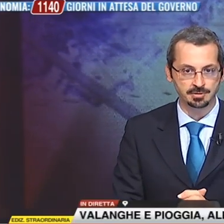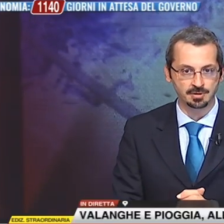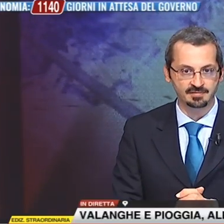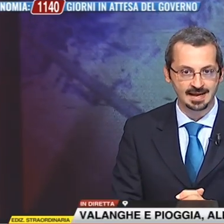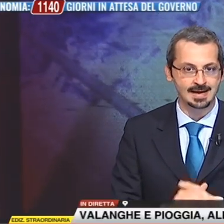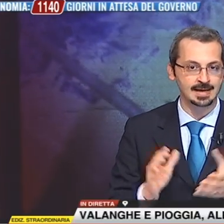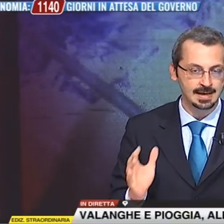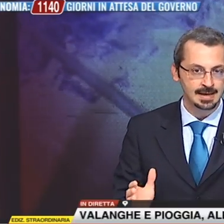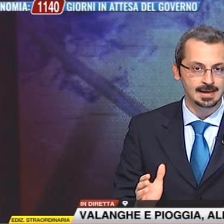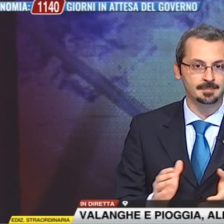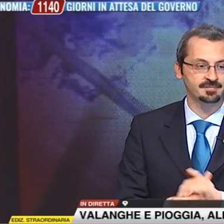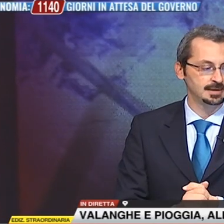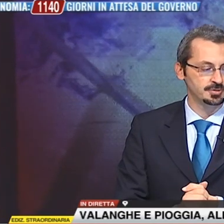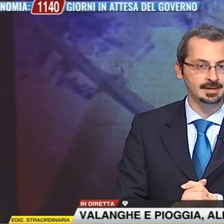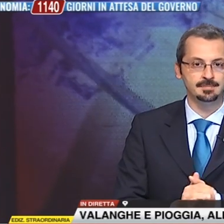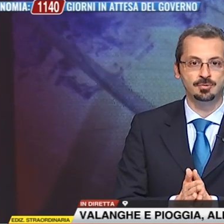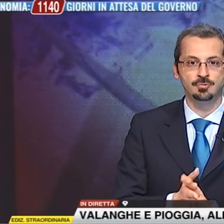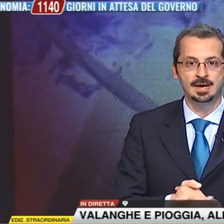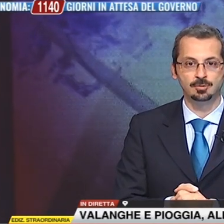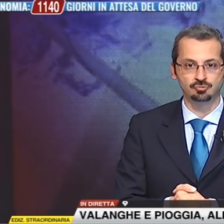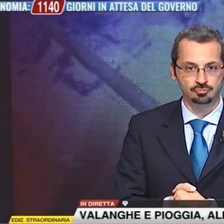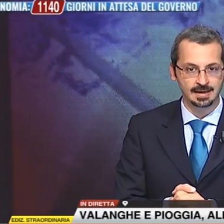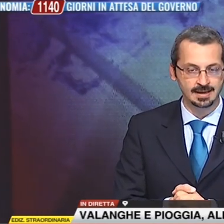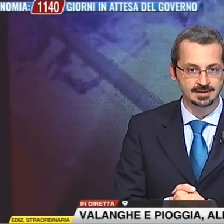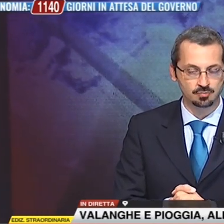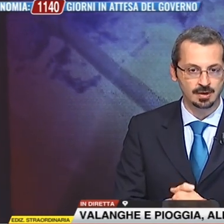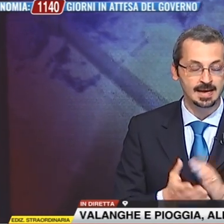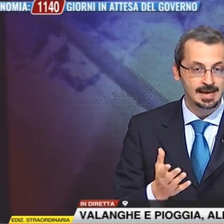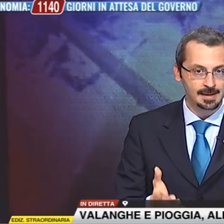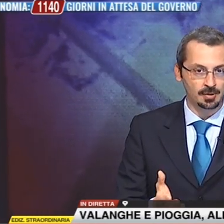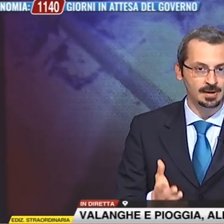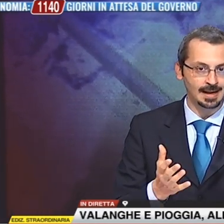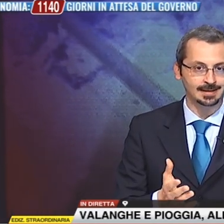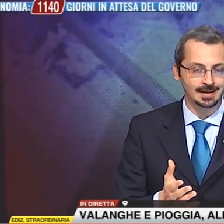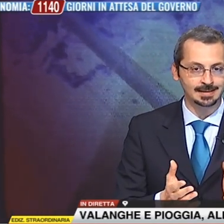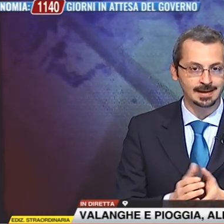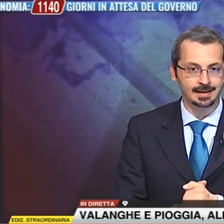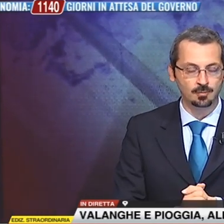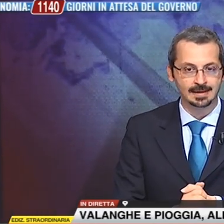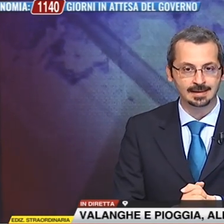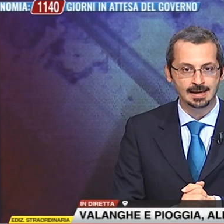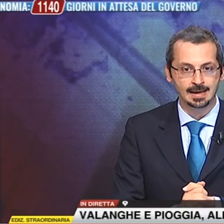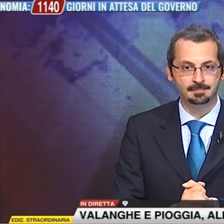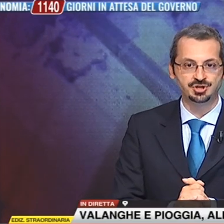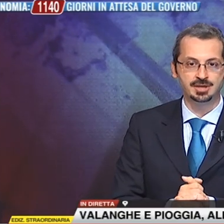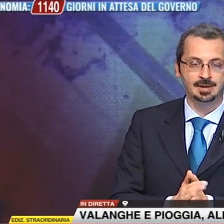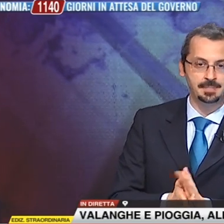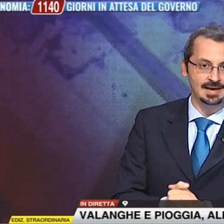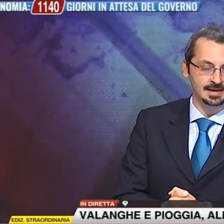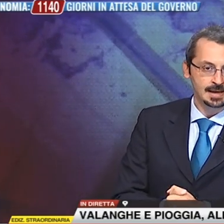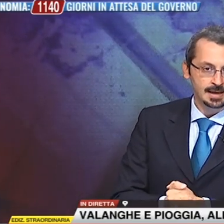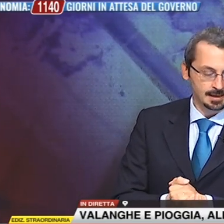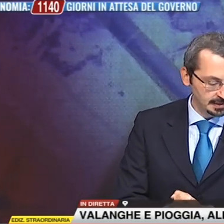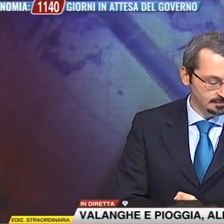per il rischio valanghe. Il prefetto ieri di Belluno ha chiuso tutte le scuole, e poi l'altra allerta riguarda il bacino